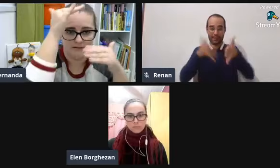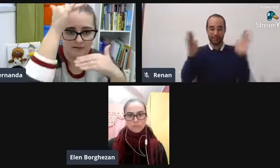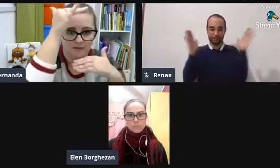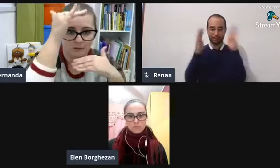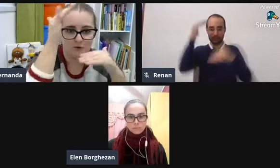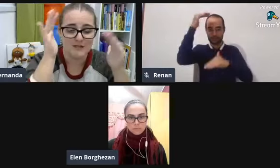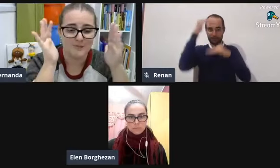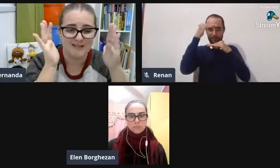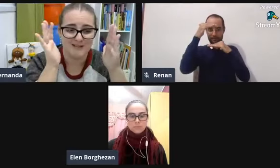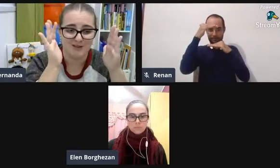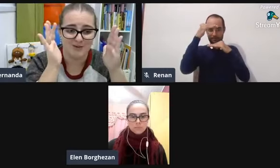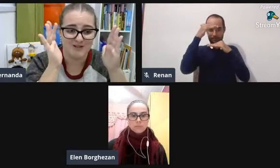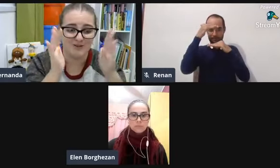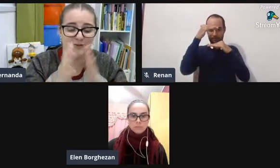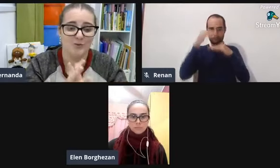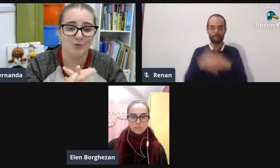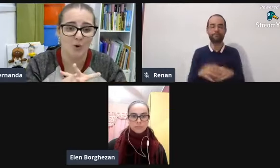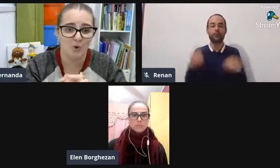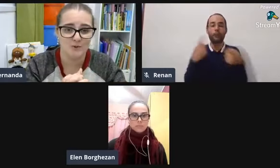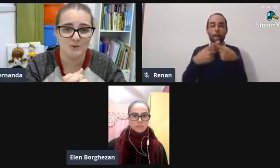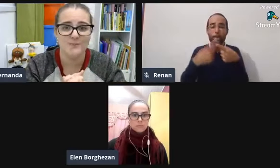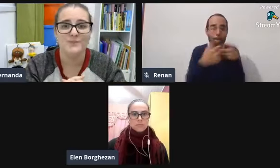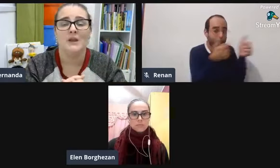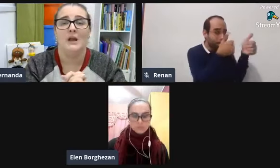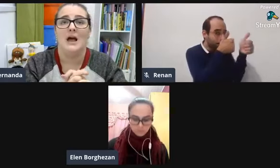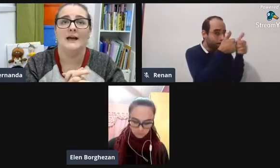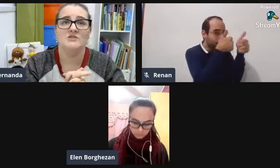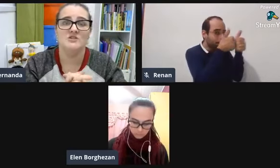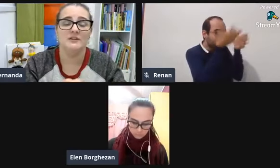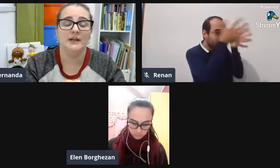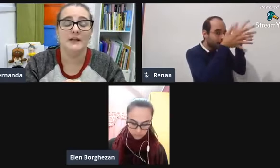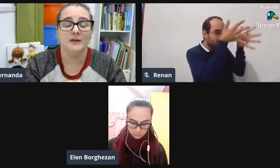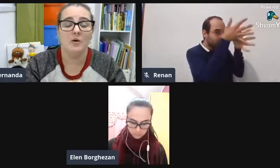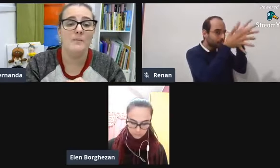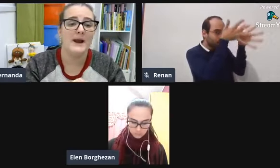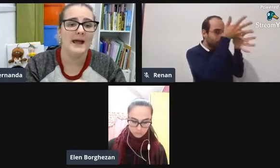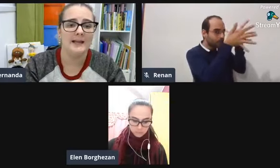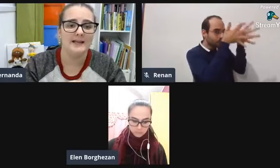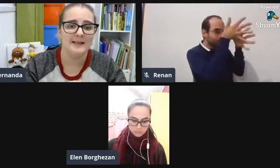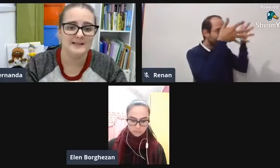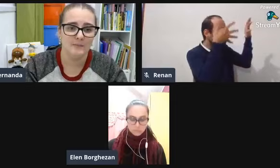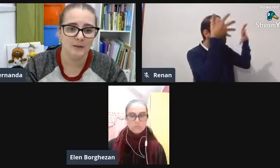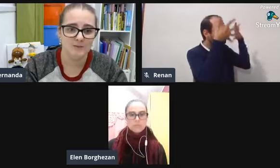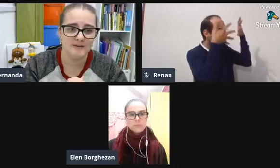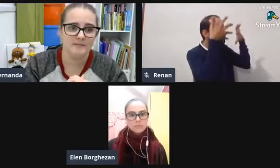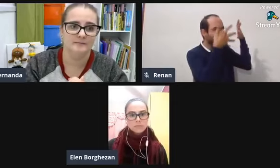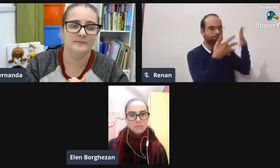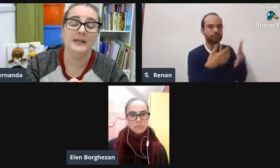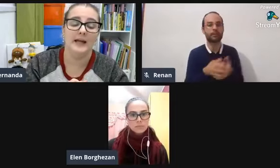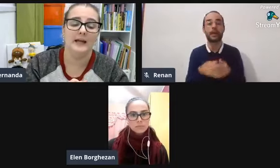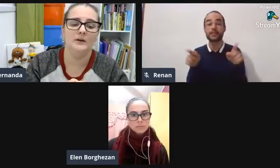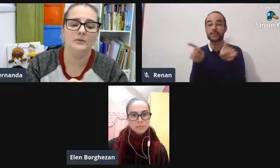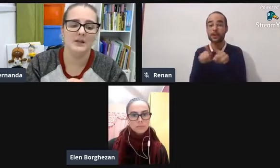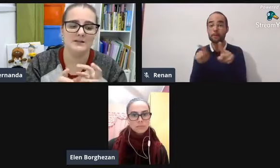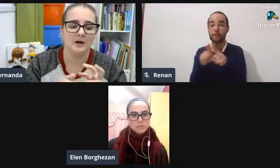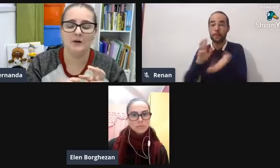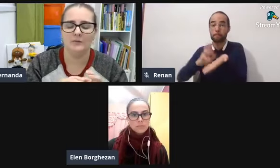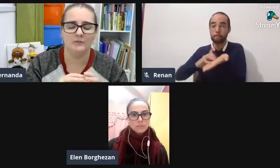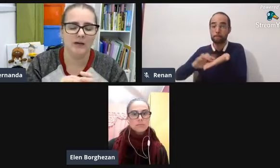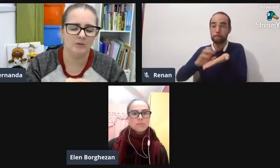normalmente um espacinho assim do rosto. A gente tem o braille nas mãos, né?